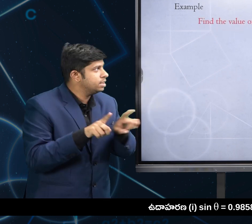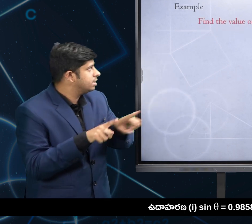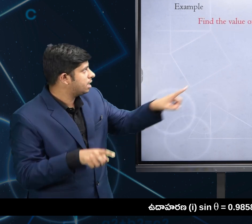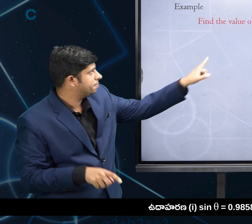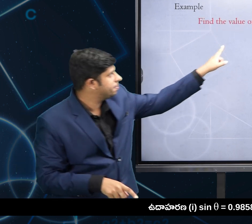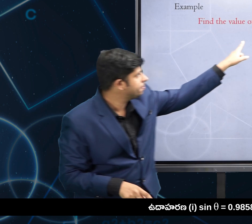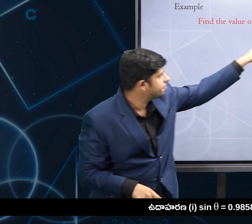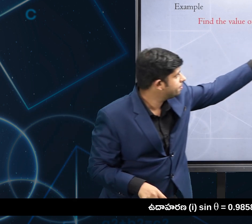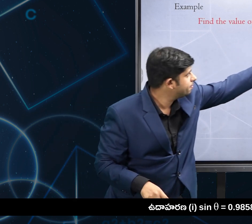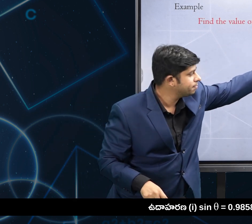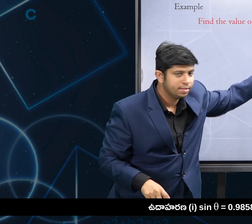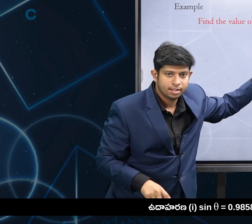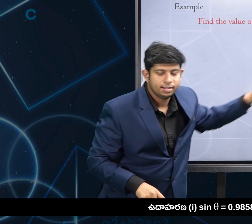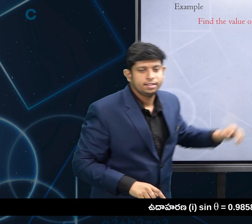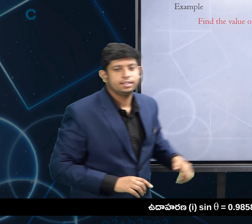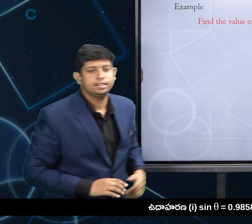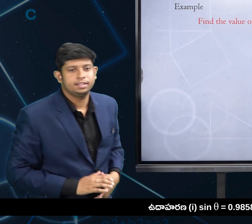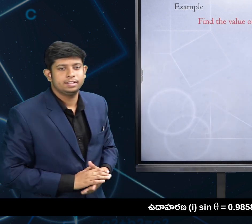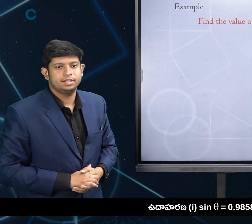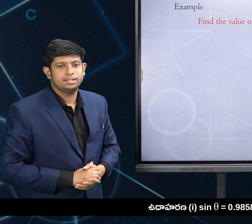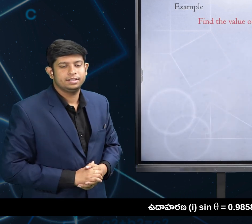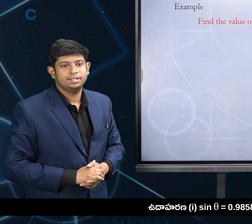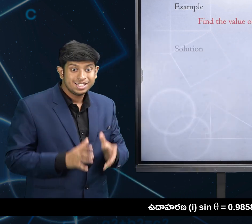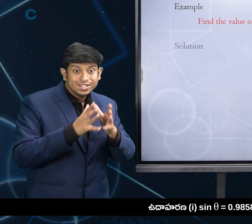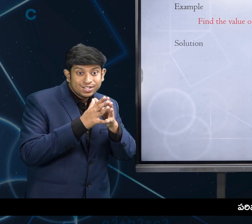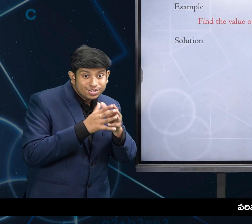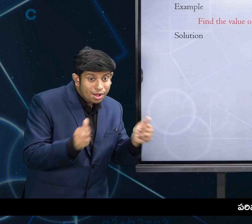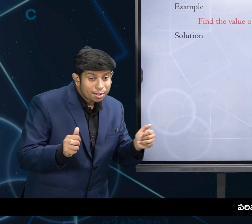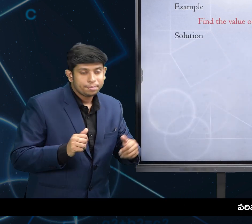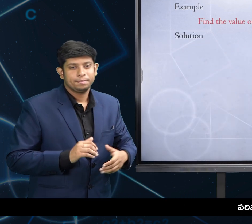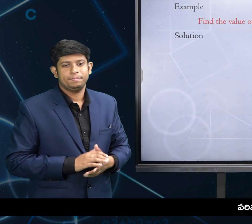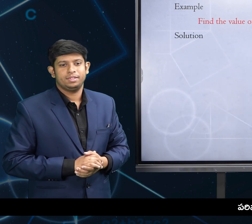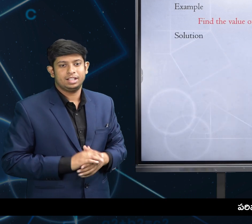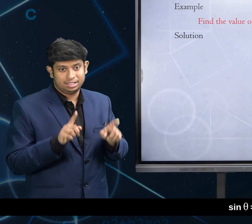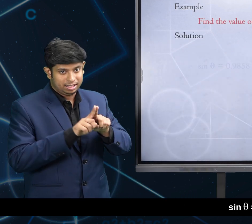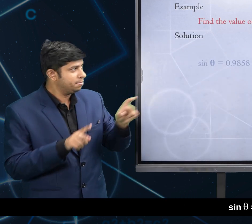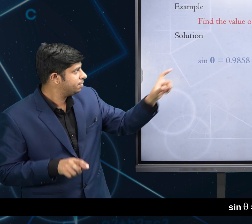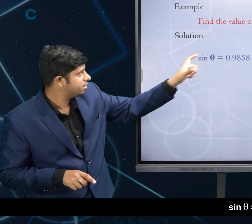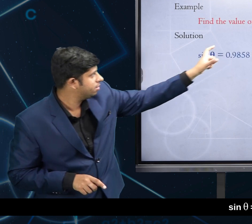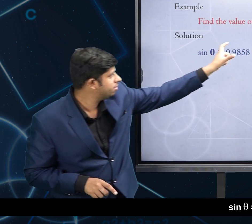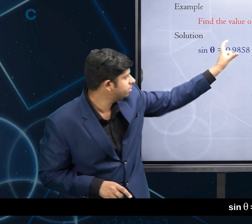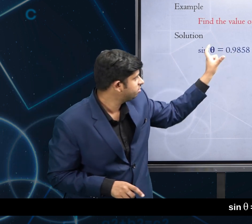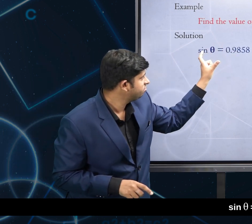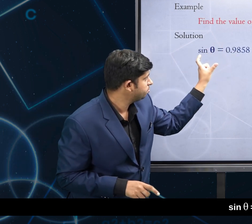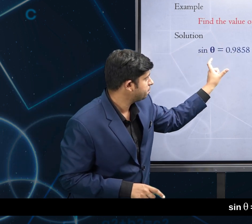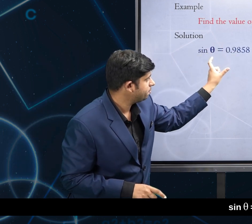0.9858 అయితే తీటా విలువను కనుగొనండి. పరిష్కారం sin θ